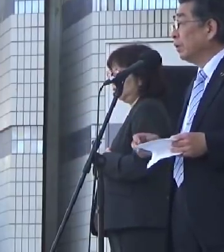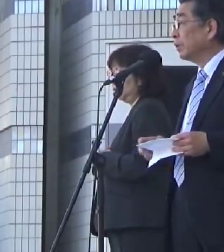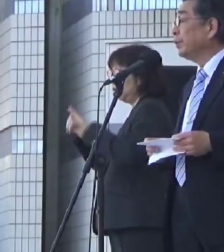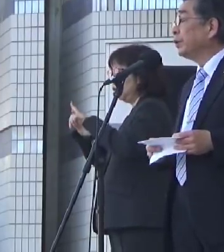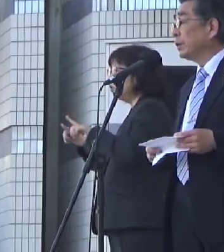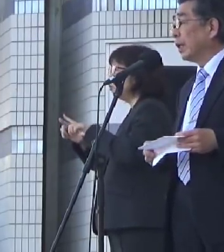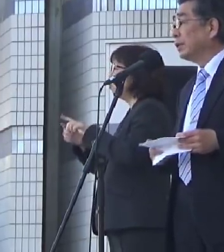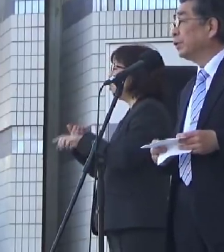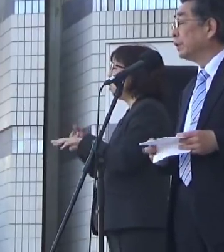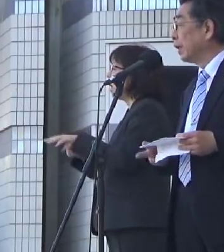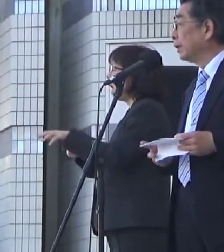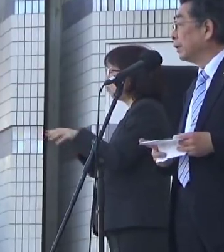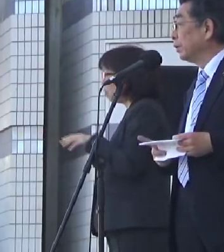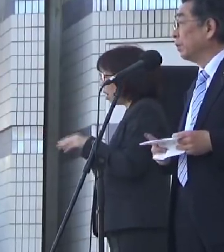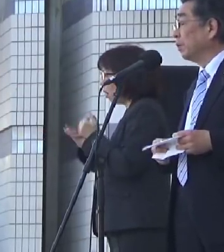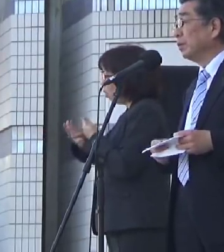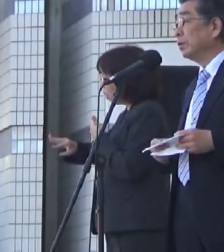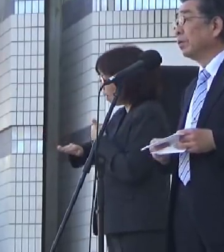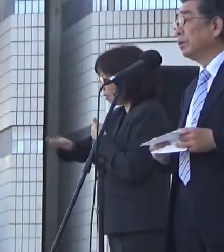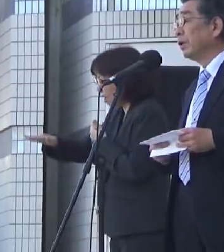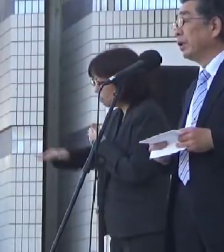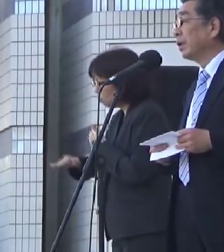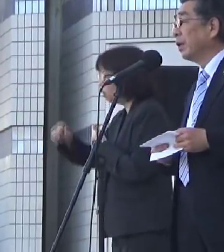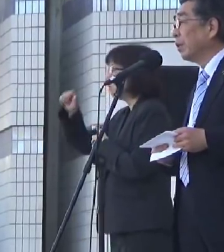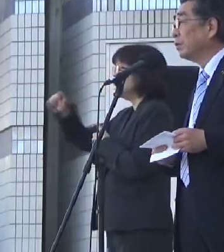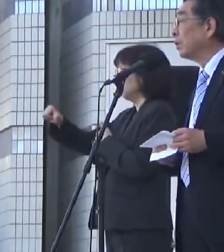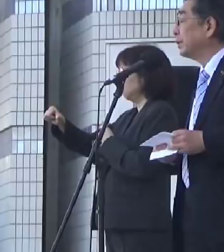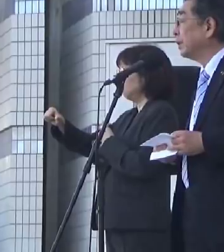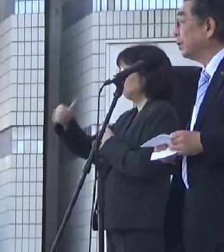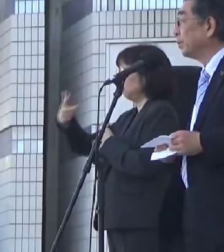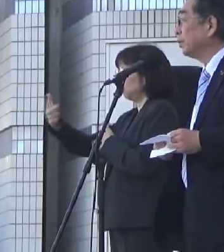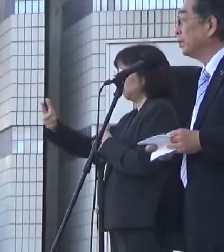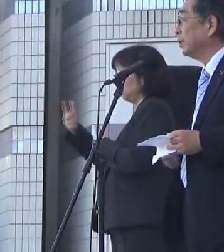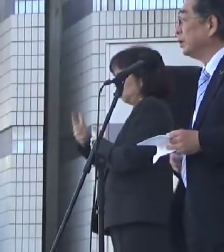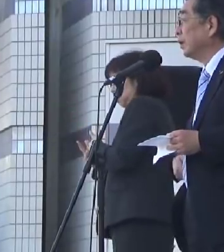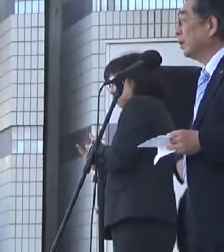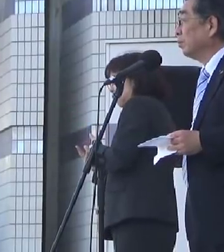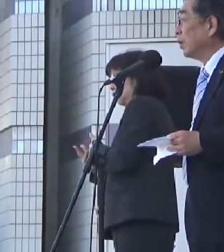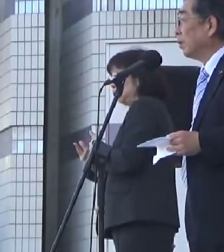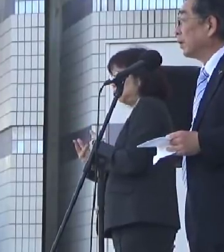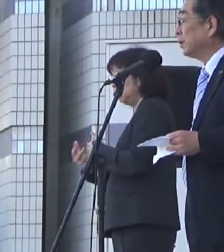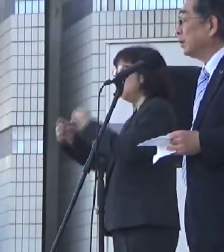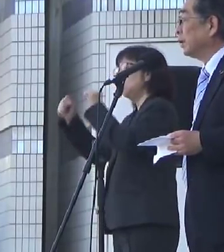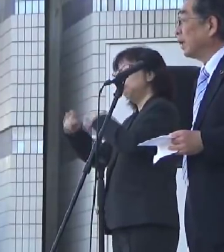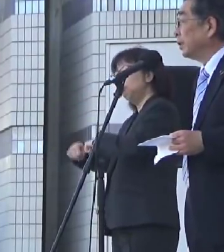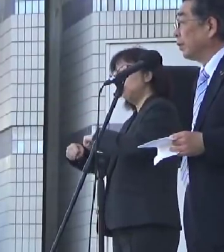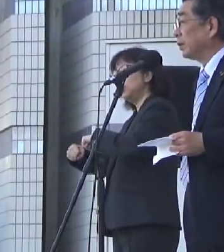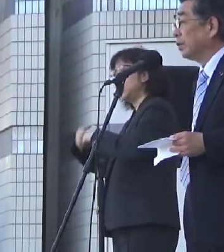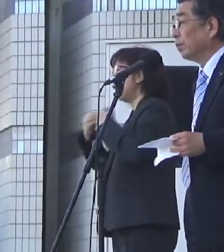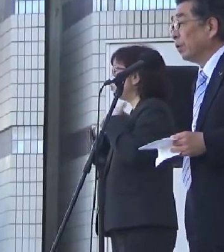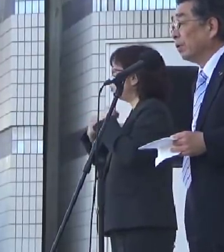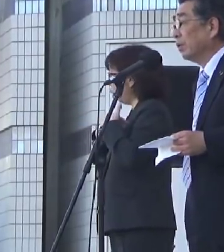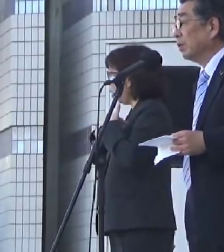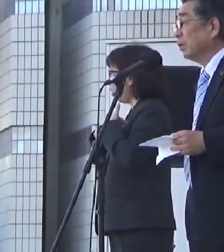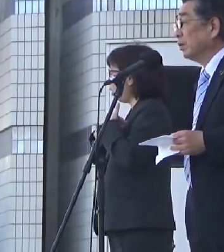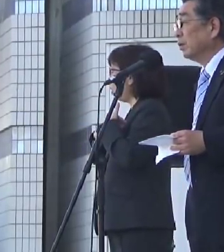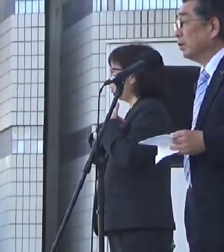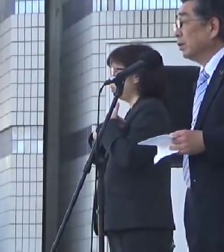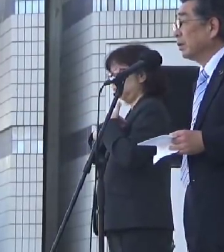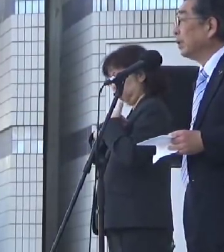の首長さん市長さんの同意を得なければ動かせないよというふうに、まあ、私たちは理解してますけども